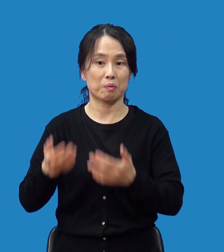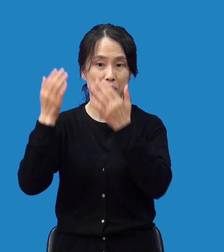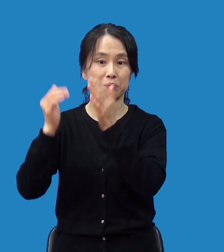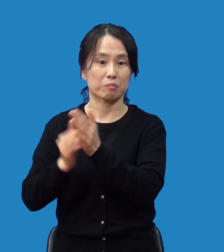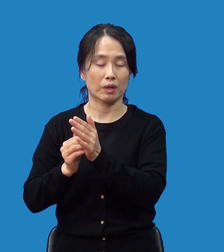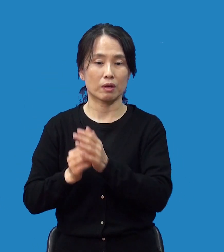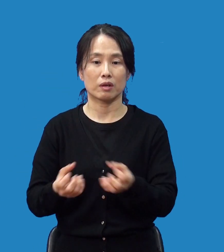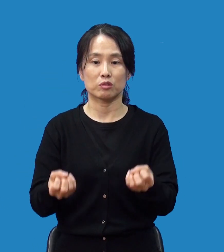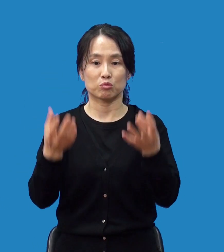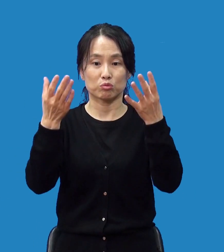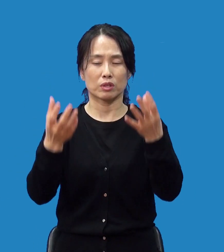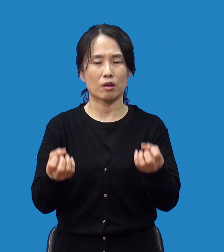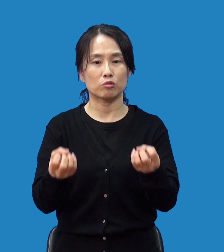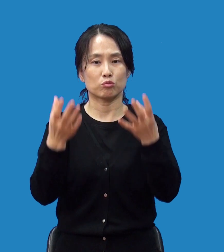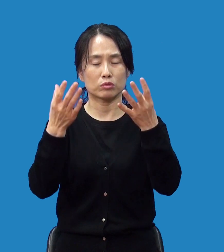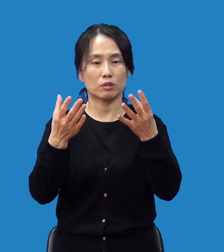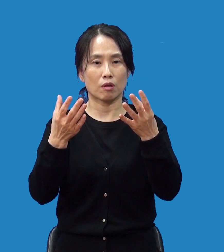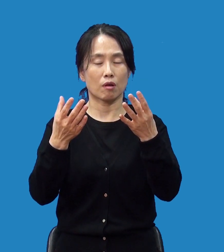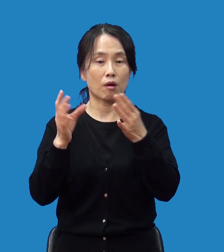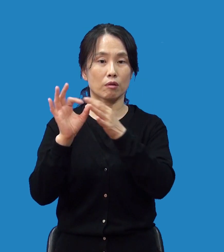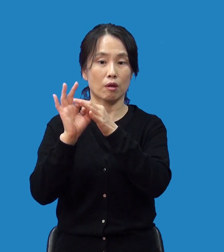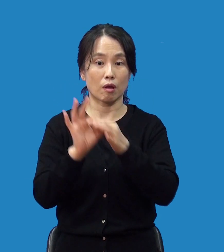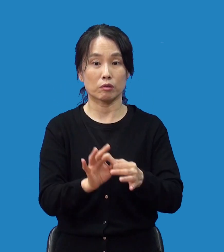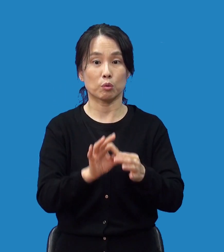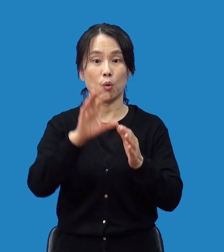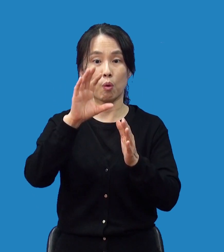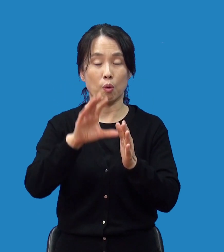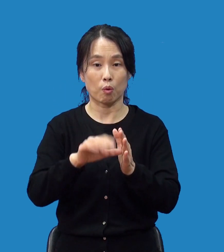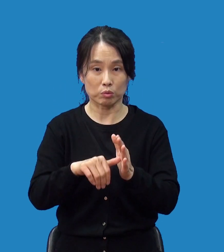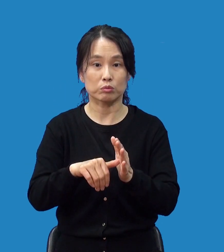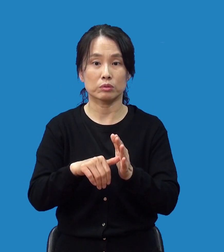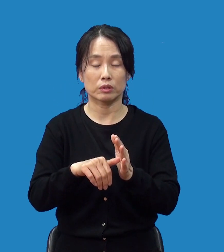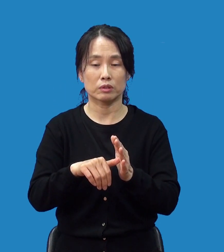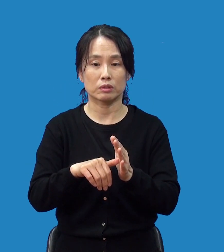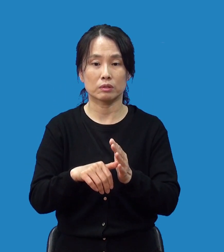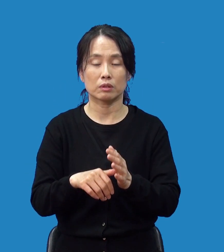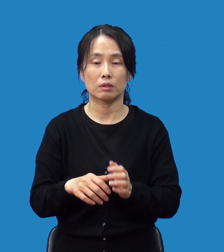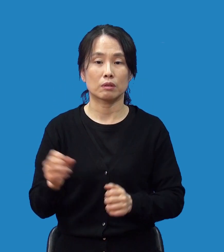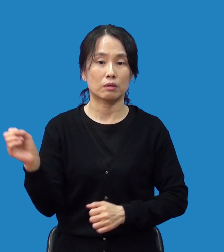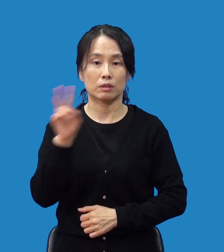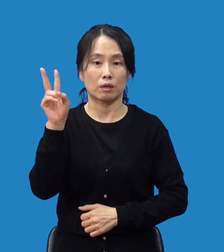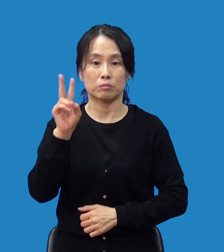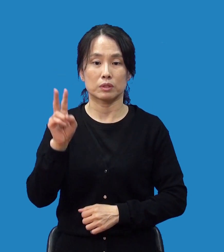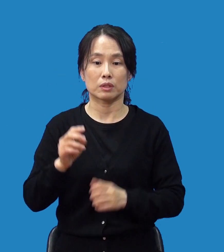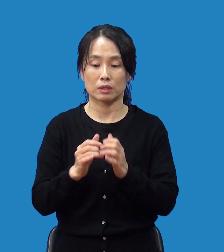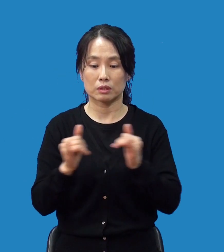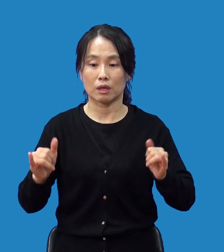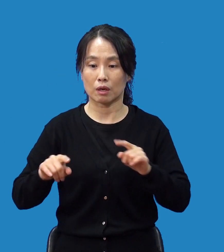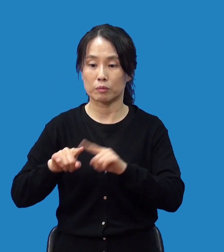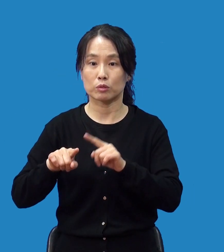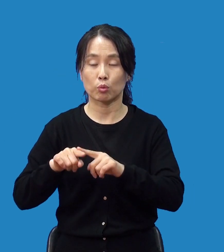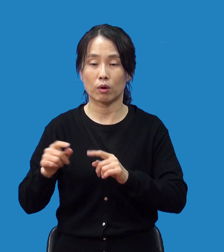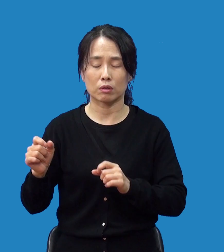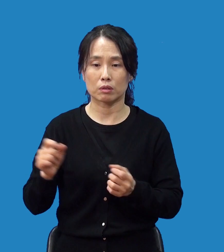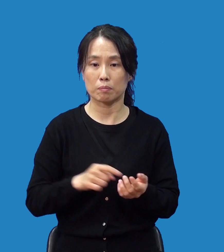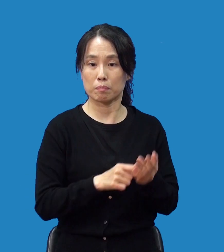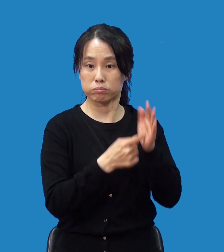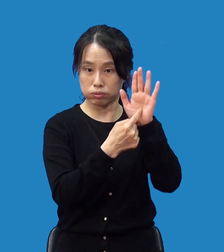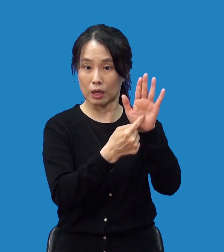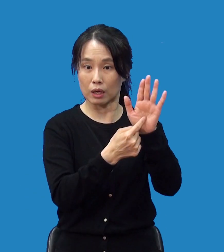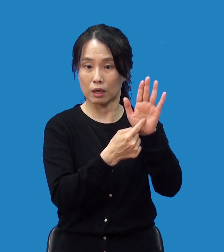잔치가 무르익어가고 있던 그 정점에 사람의 손가락이 나타나더니